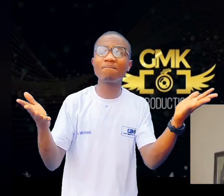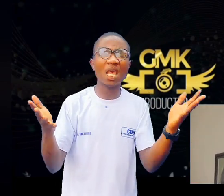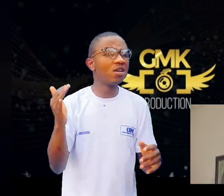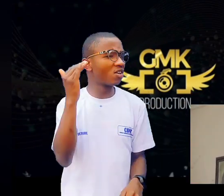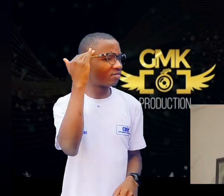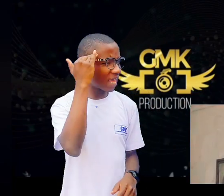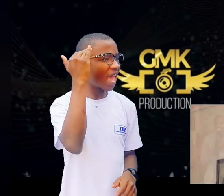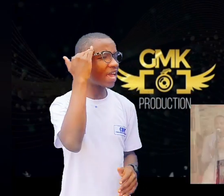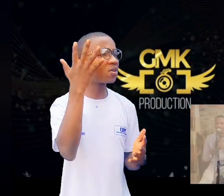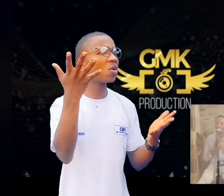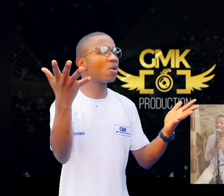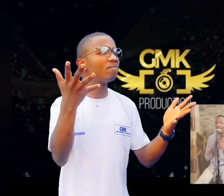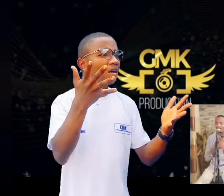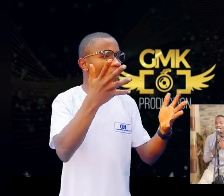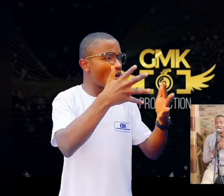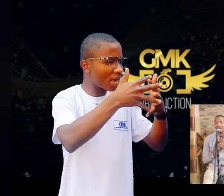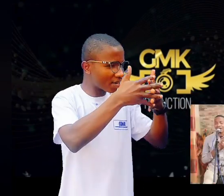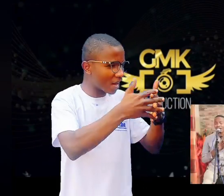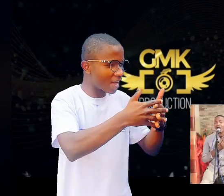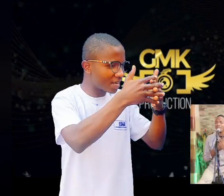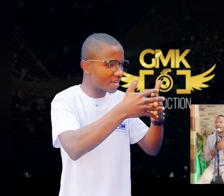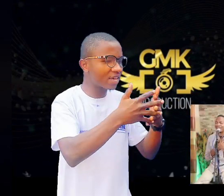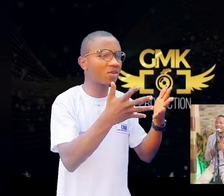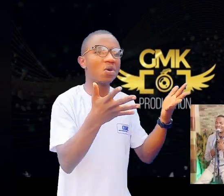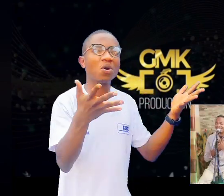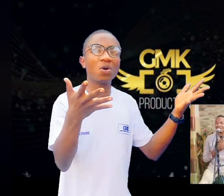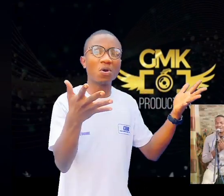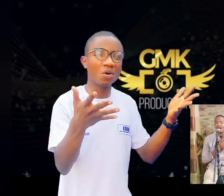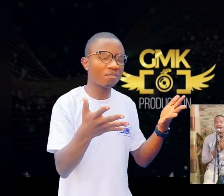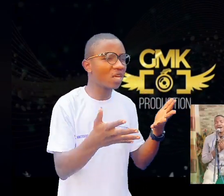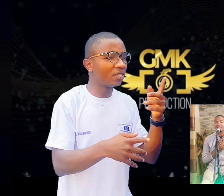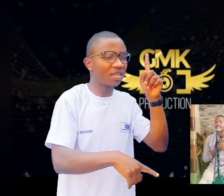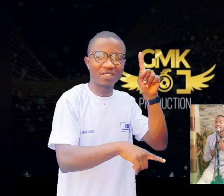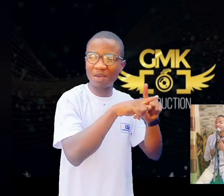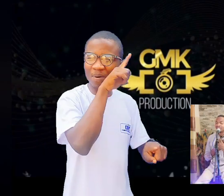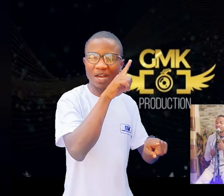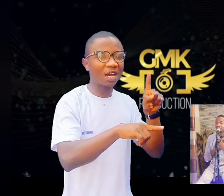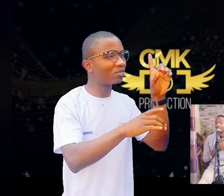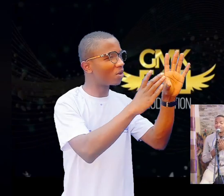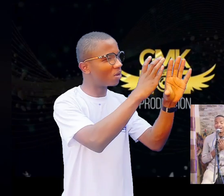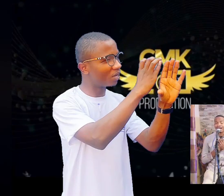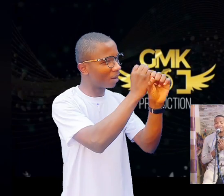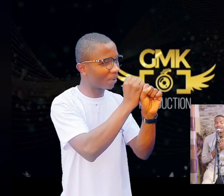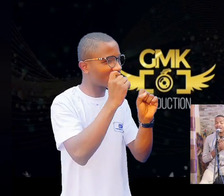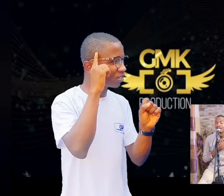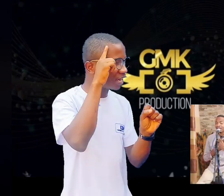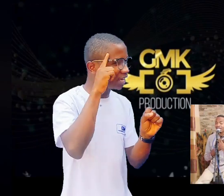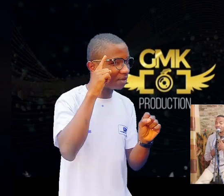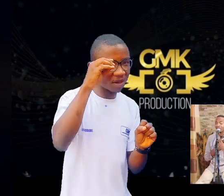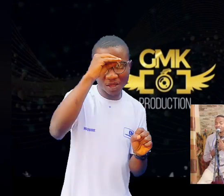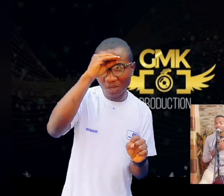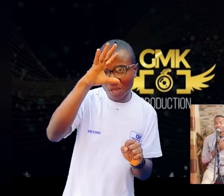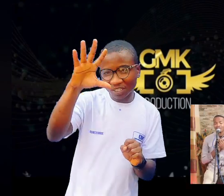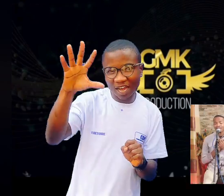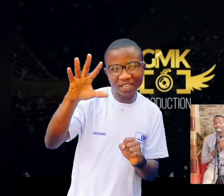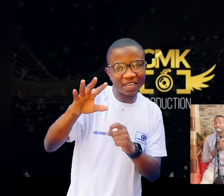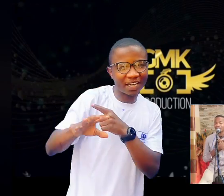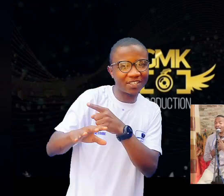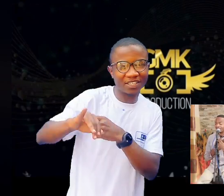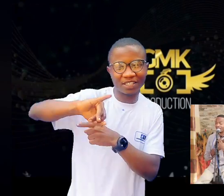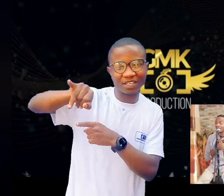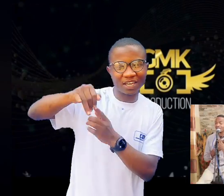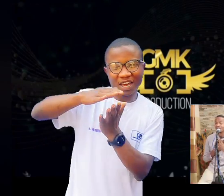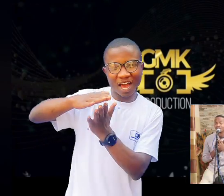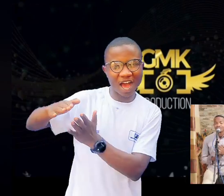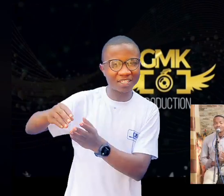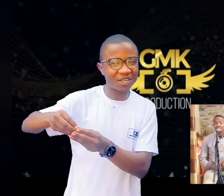non, non, non. Je sais que l'œil mécanique ne sait pas capter la pensée humaine.